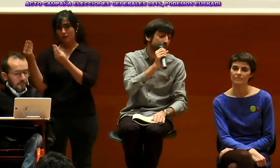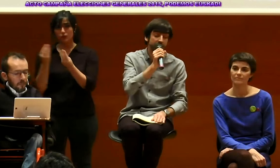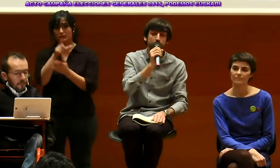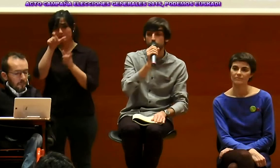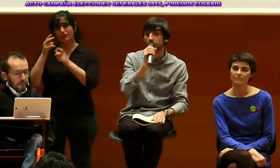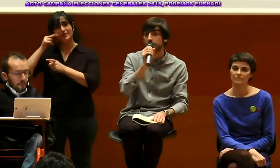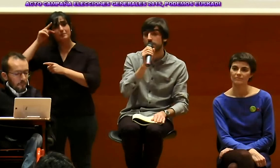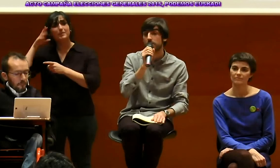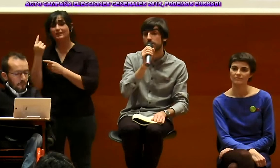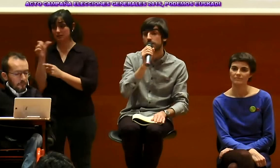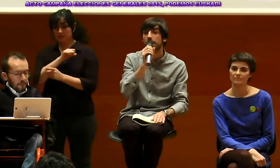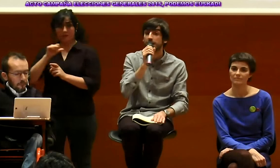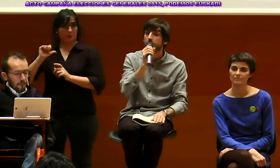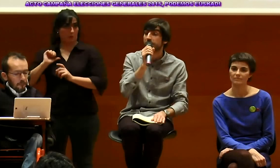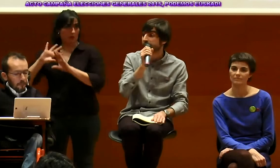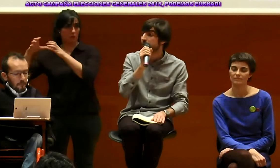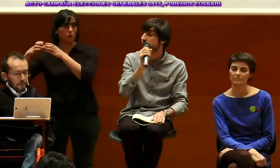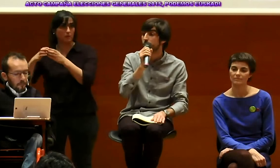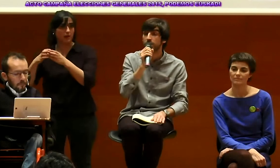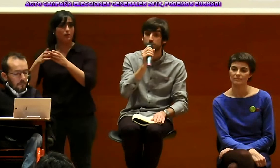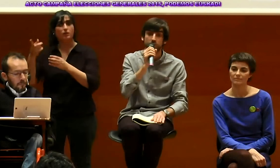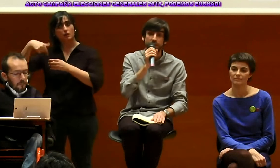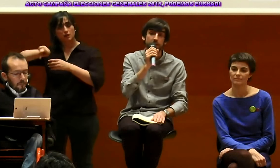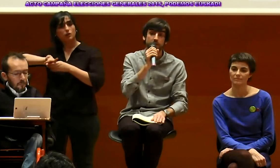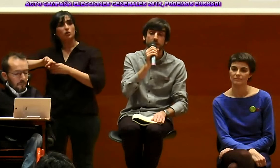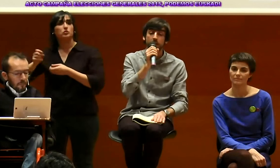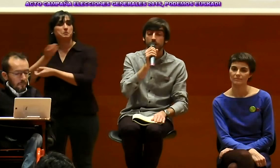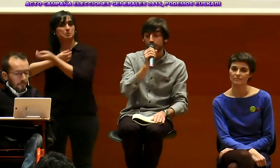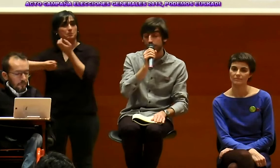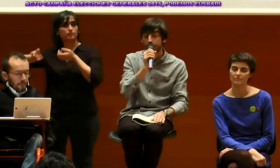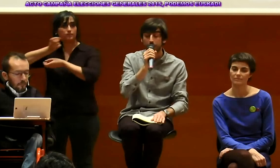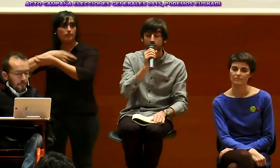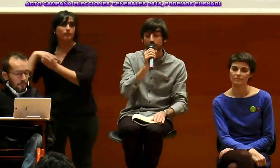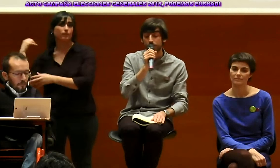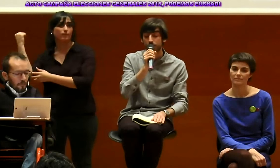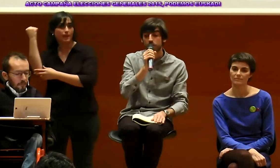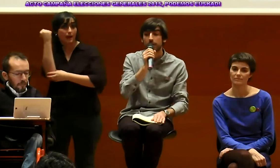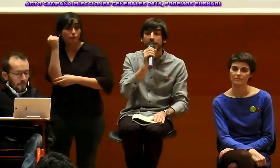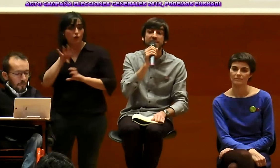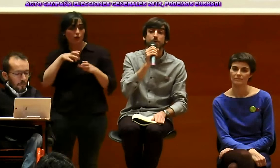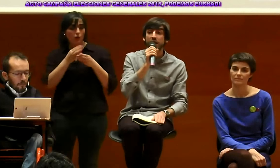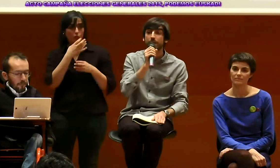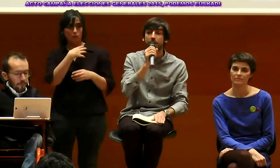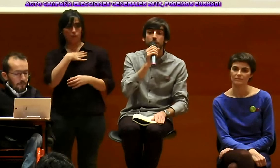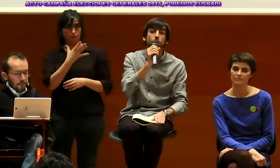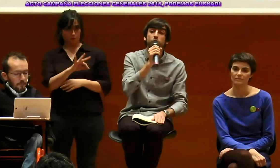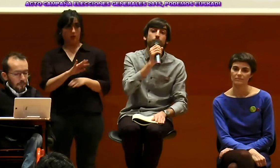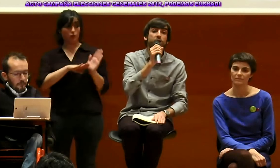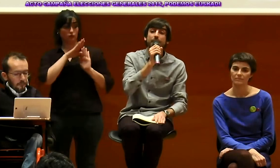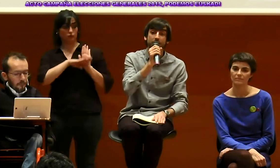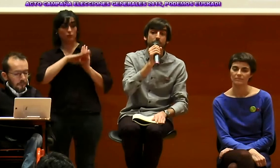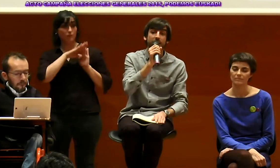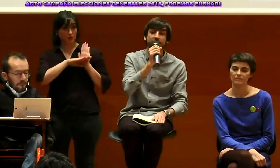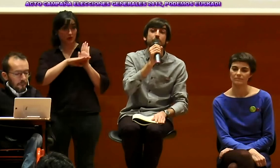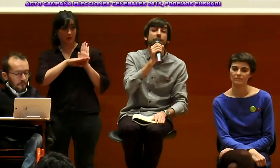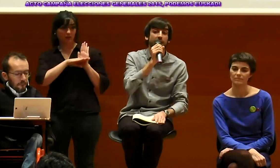expertas también individuales, que han querido prestar su sabiduría y su experiencia al programa de Podemos. Que ese programa no es un